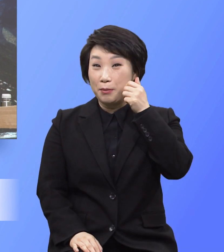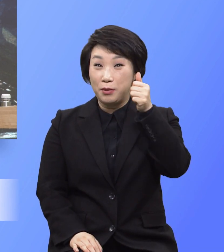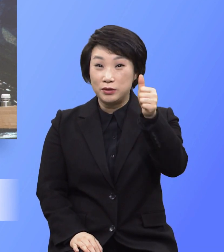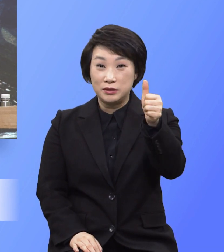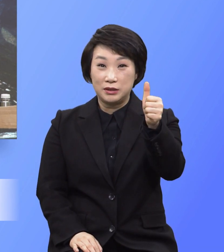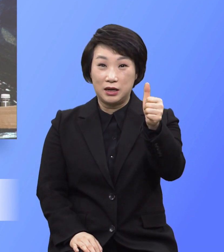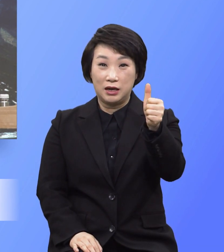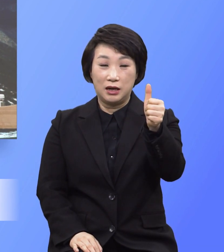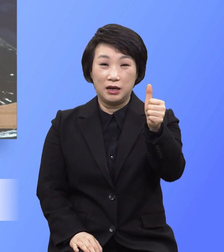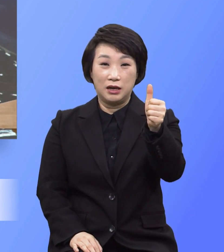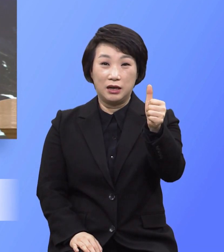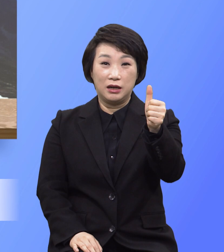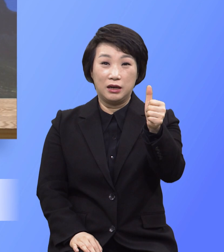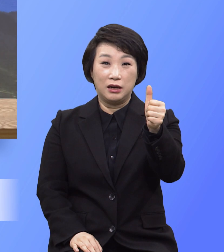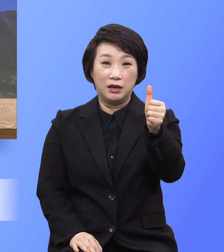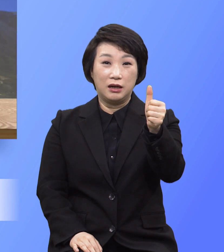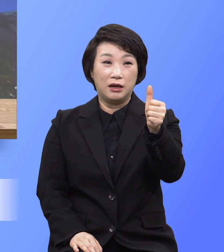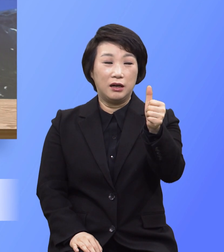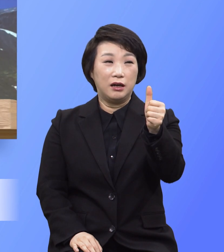아버지께서